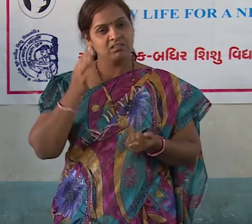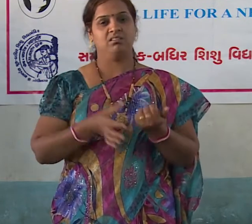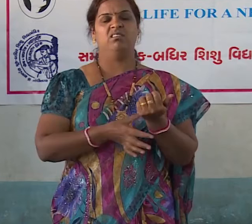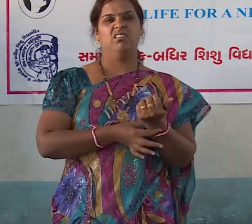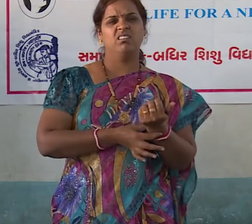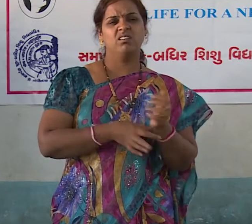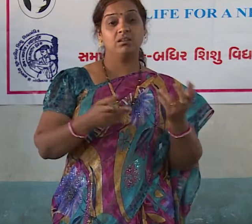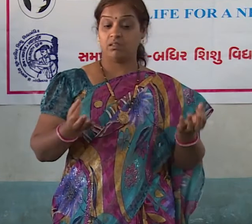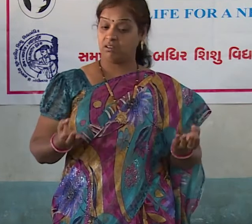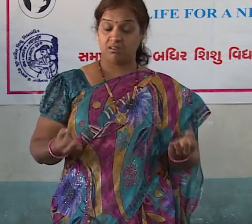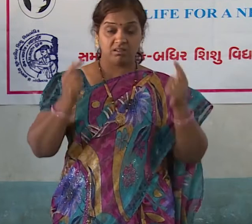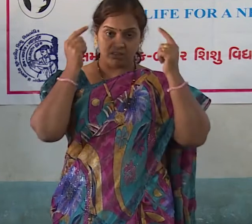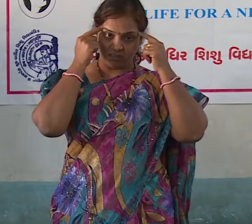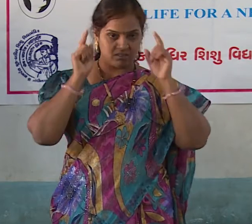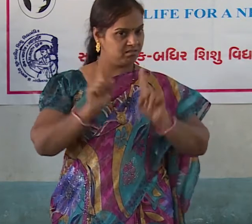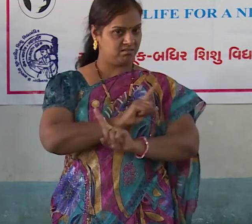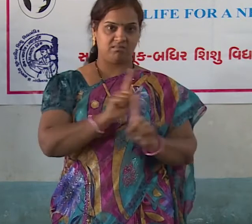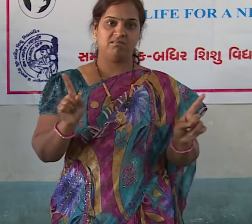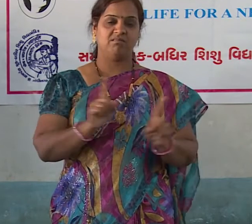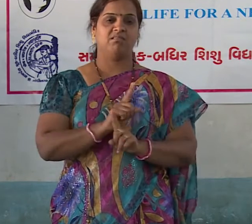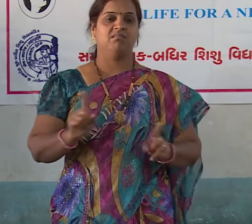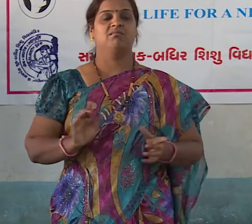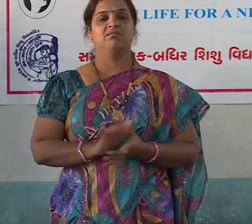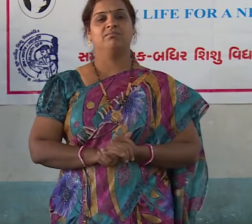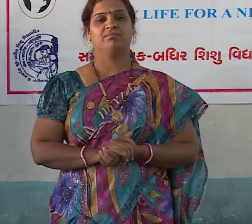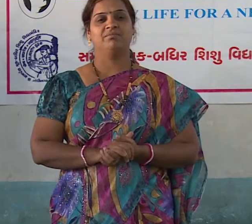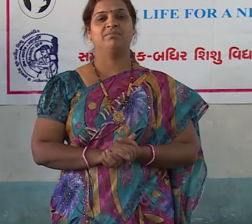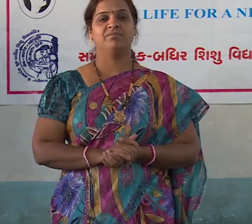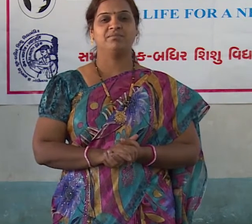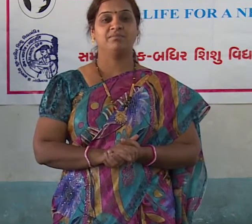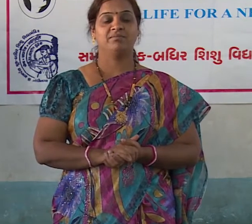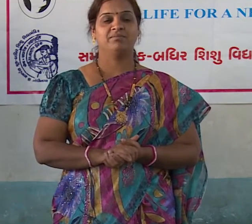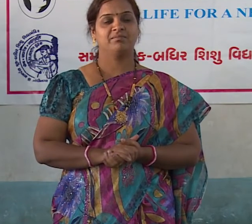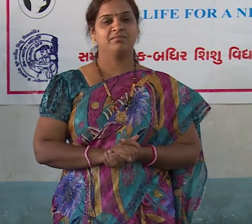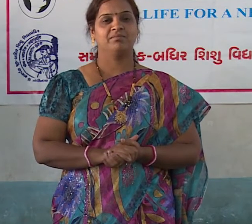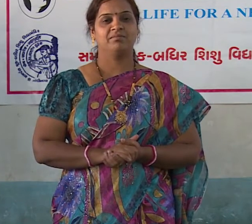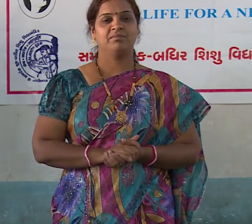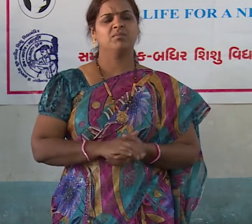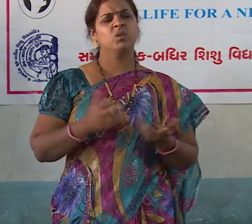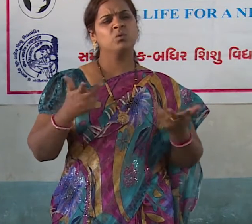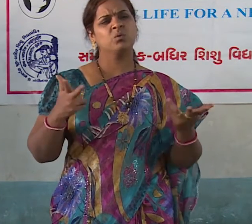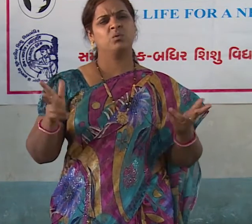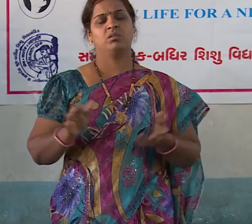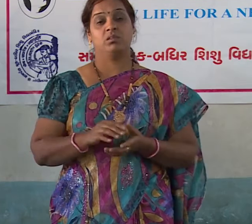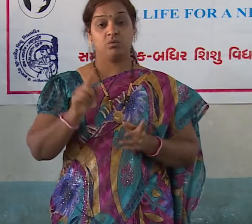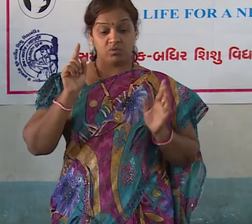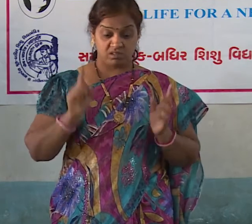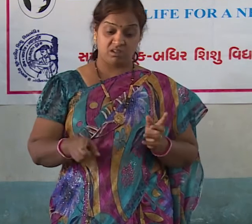को ये याद आ रहा है कभी, हाँ भी कोई किसी ने मेरे को उल्टा सीधा कहा था, अच्छा इसको मैं ठीक करूंगा एक बार, लड़ाई झगड़ा योग में।